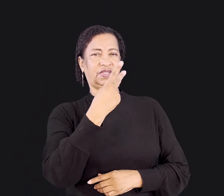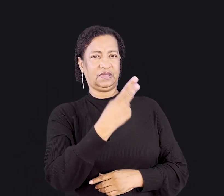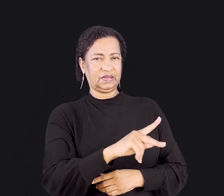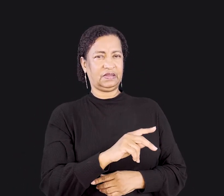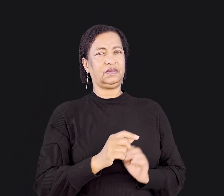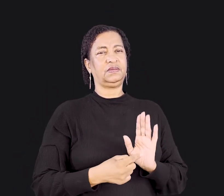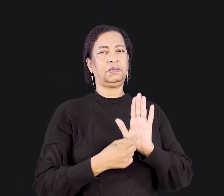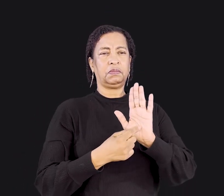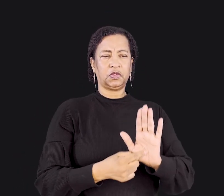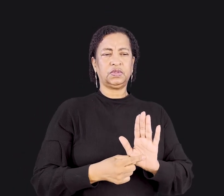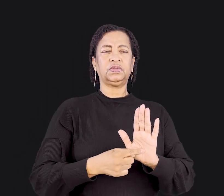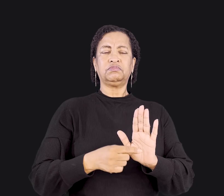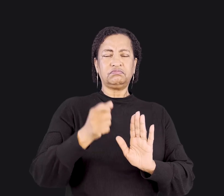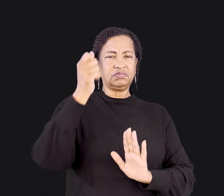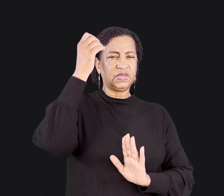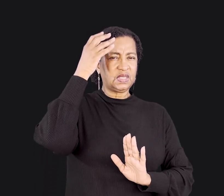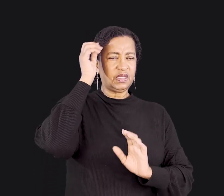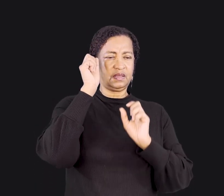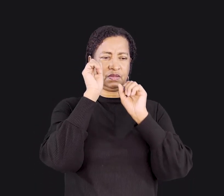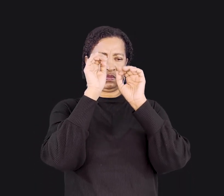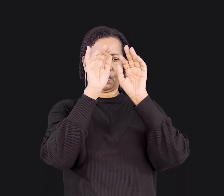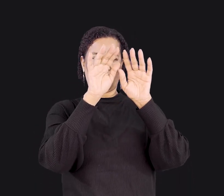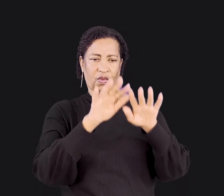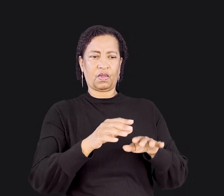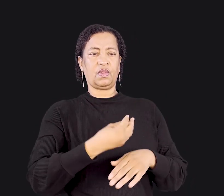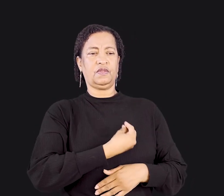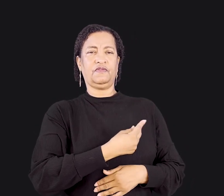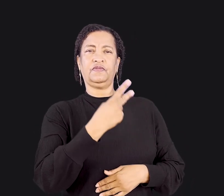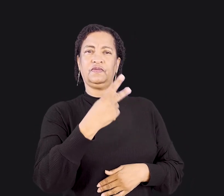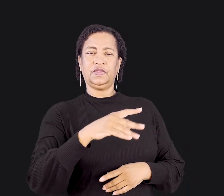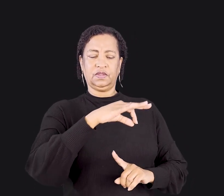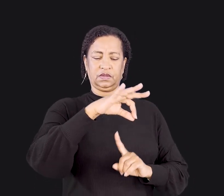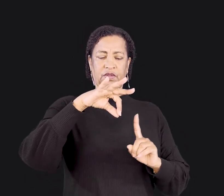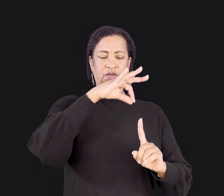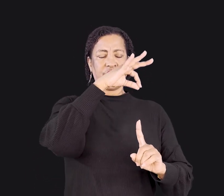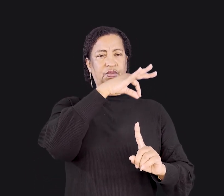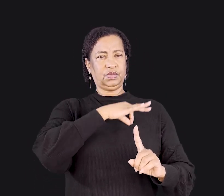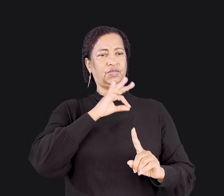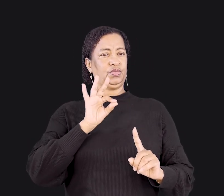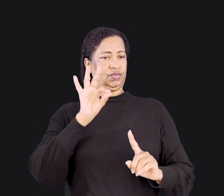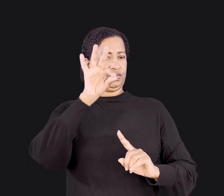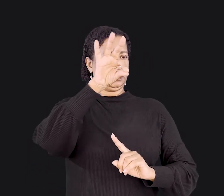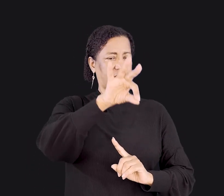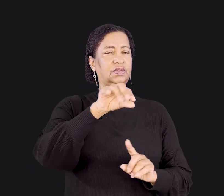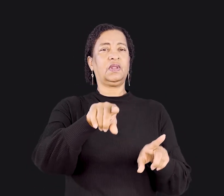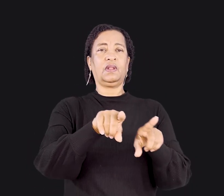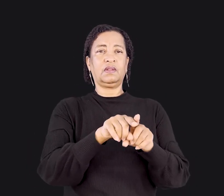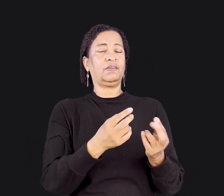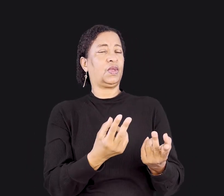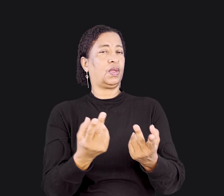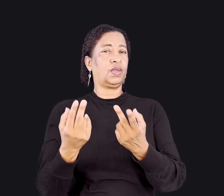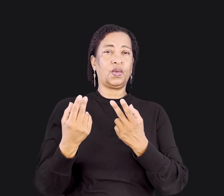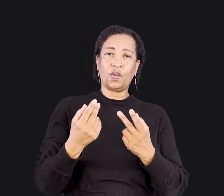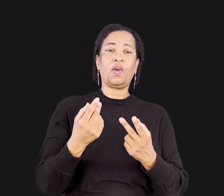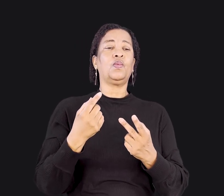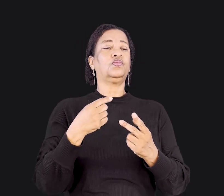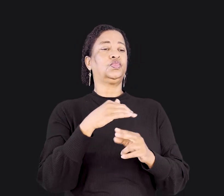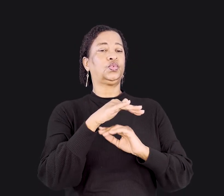que mostraram que a graça tinha sido derramada sobre ele, que o Espírito Santo também estava nele e sobre ele, da mesma forma que estava neles e